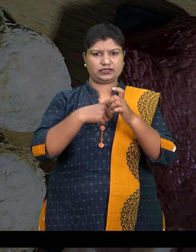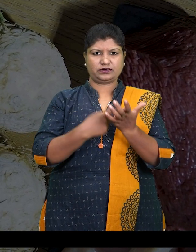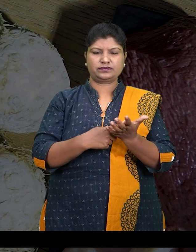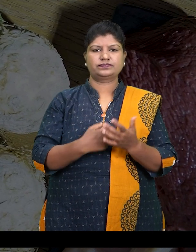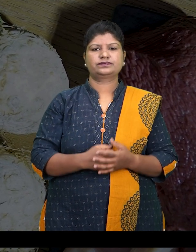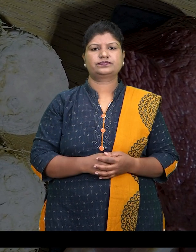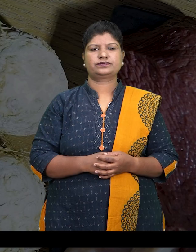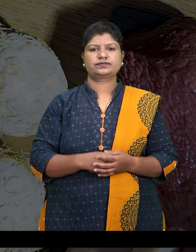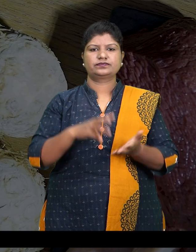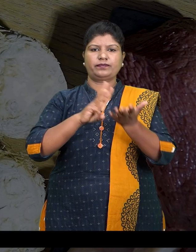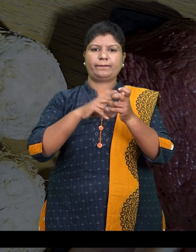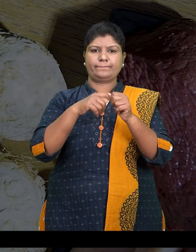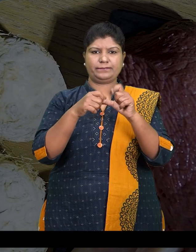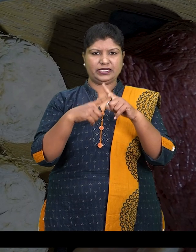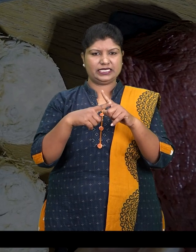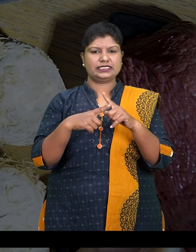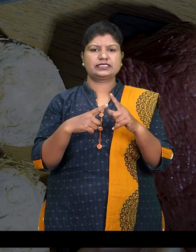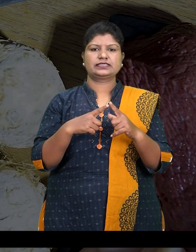जिगर, मांस,